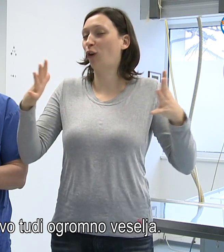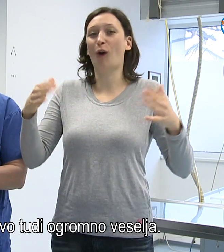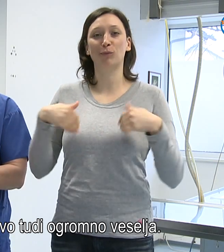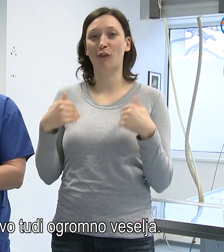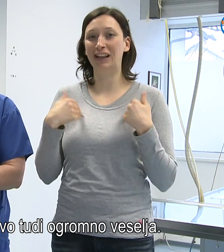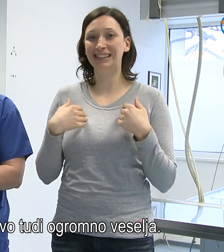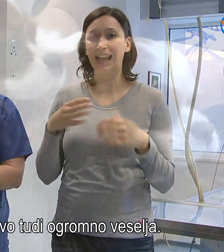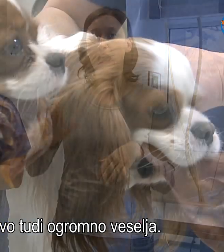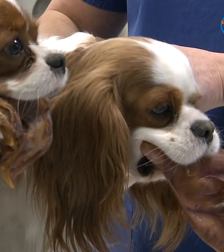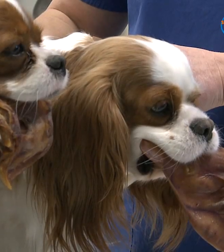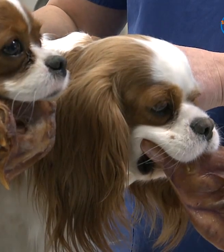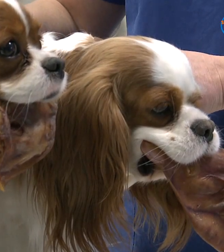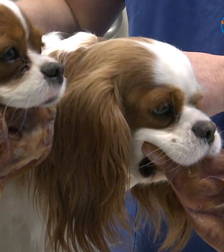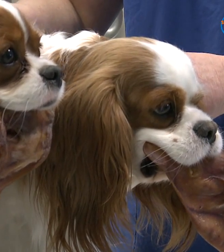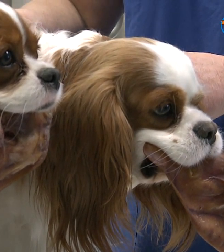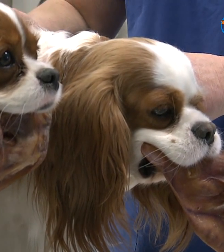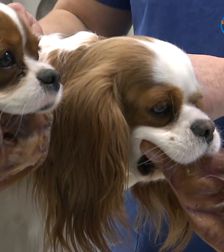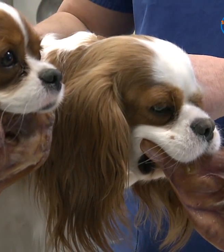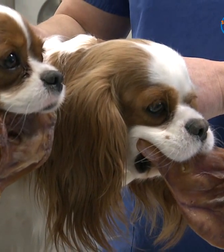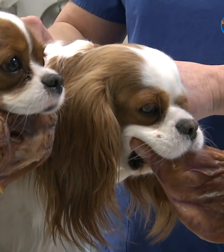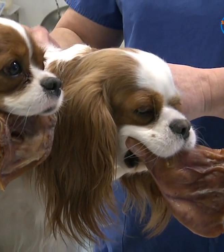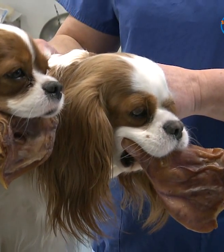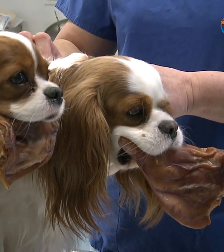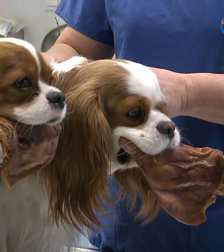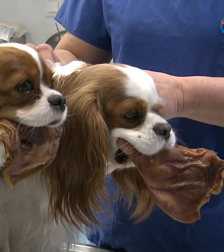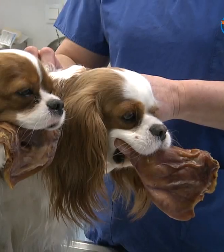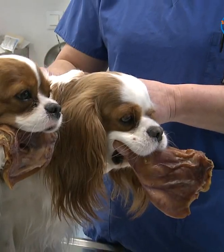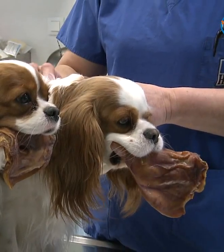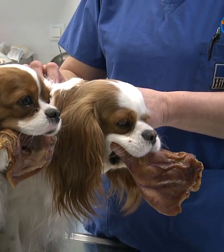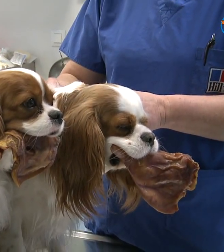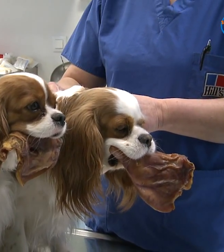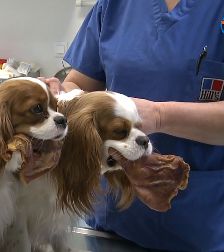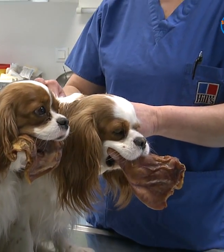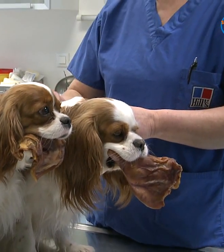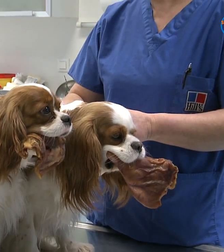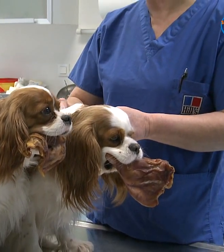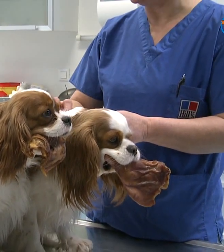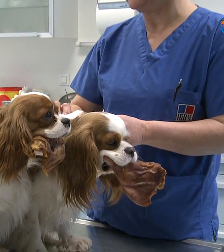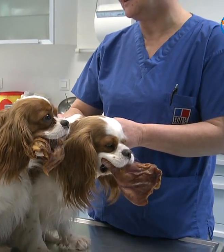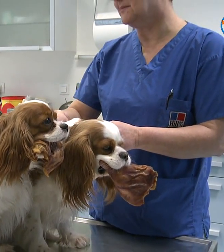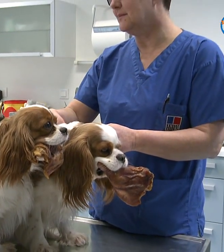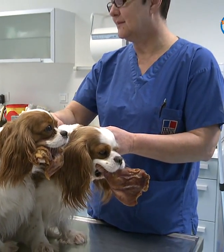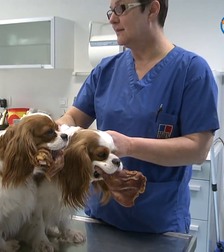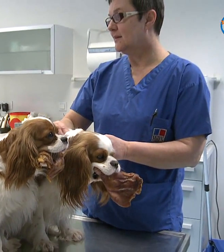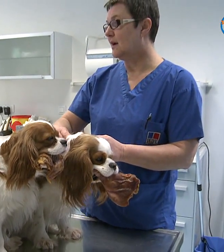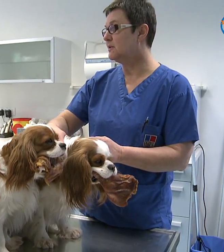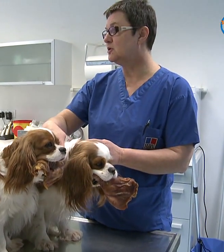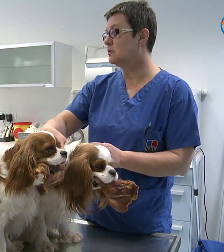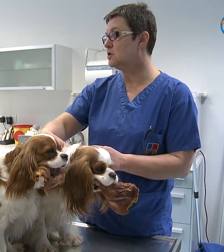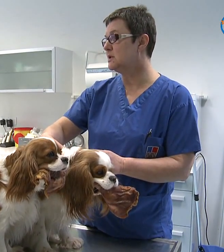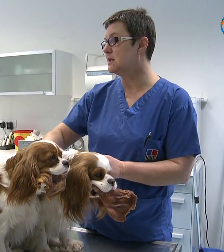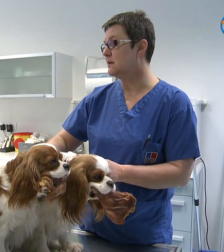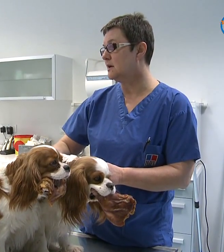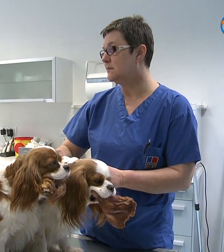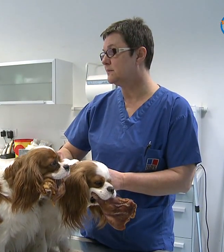veselja. Tam pač pridejo samo nazaj. Če pride nazaj, jo čaki, ne? Vprašanje,